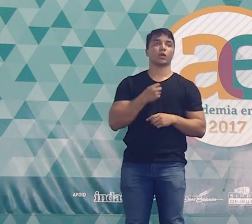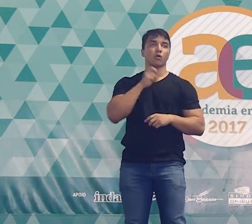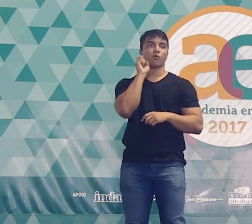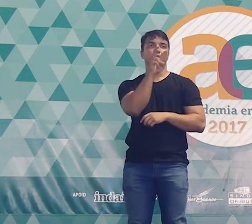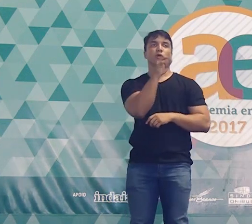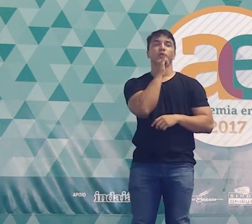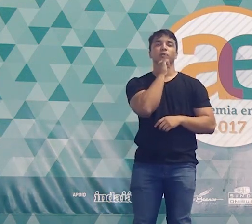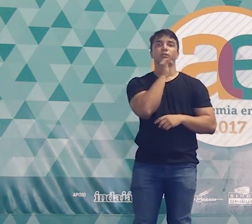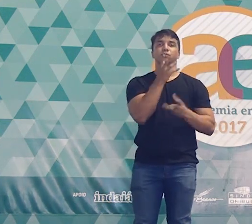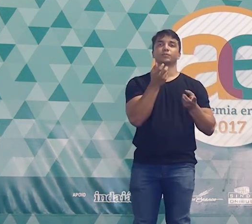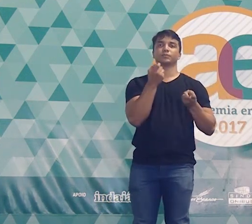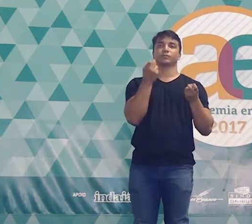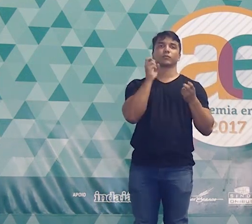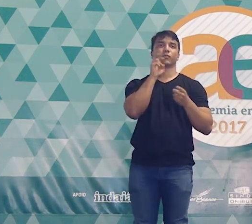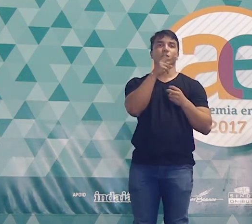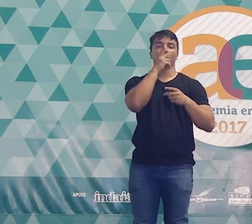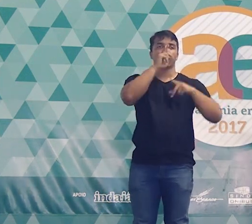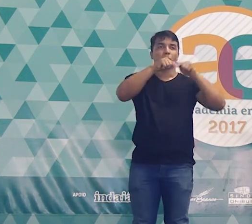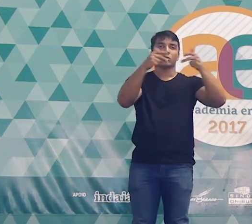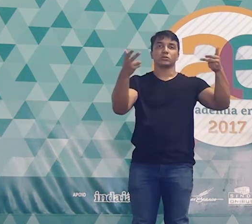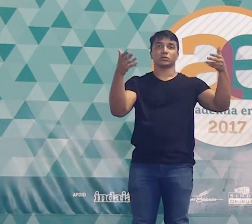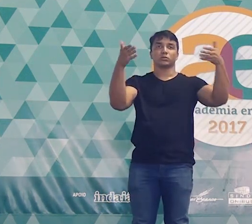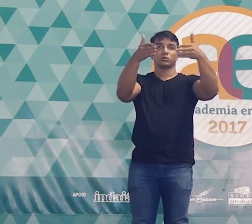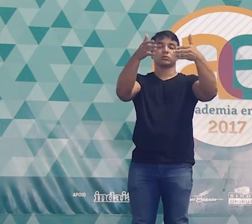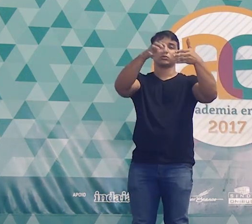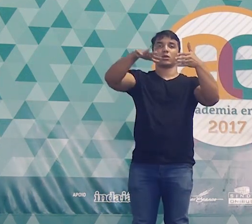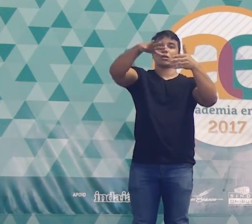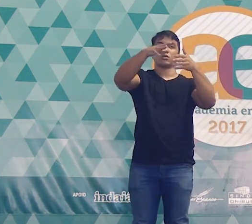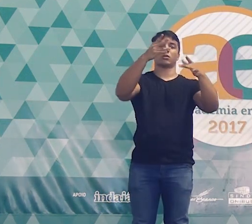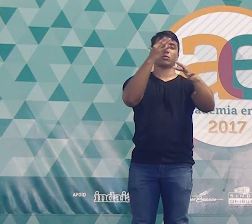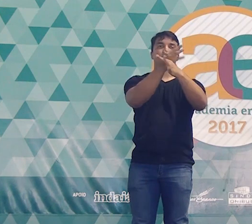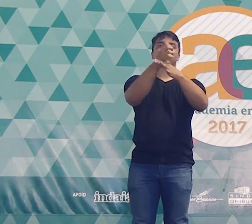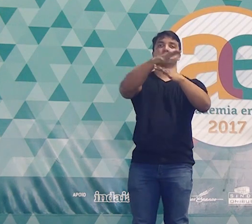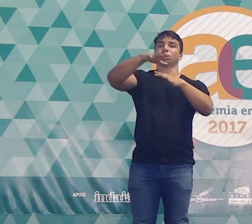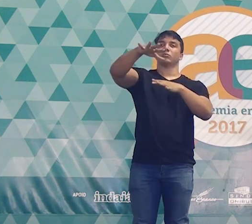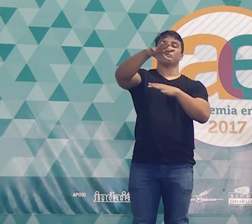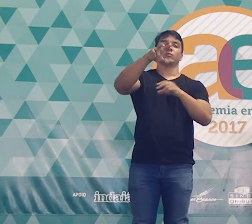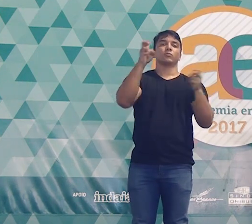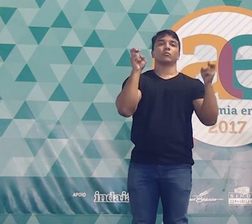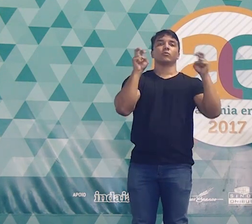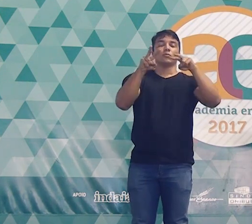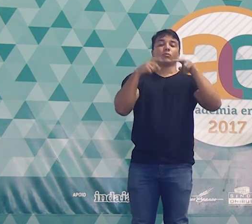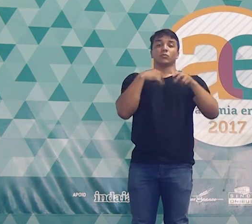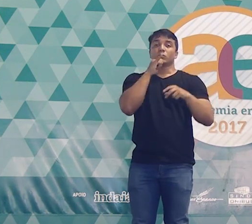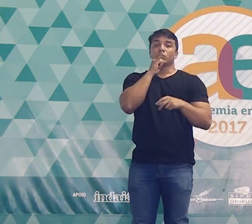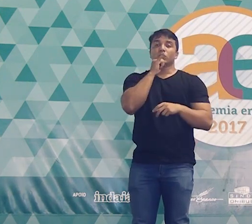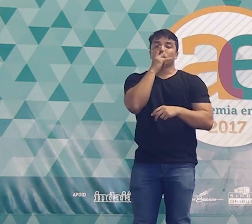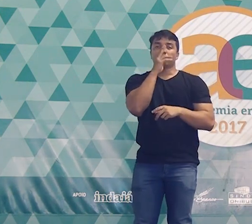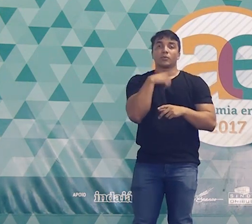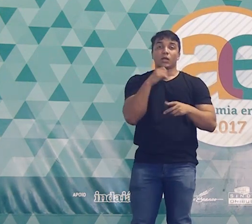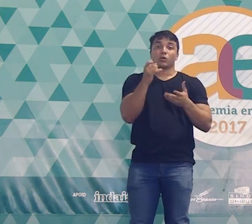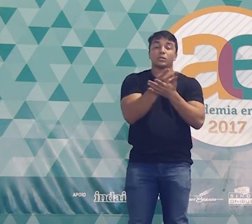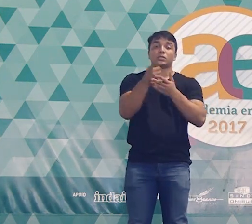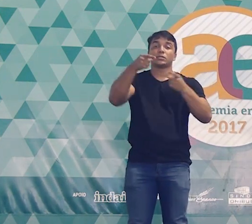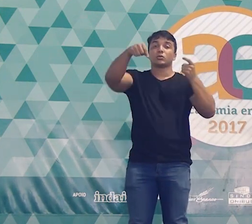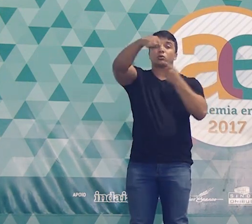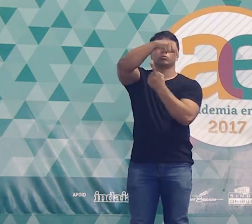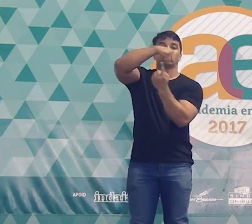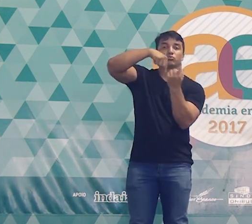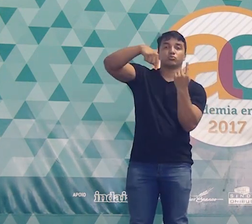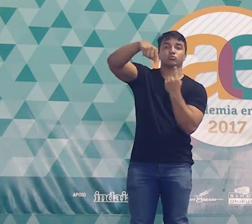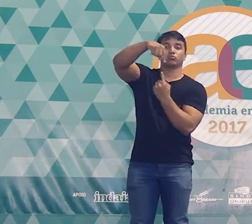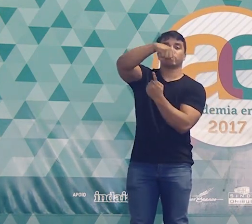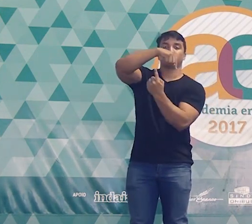aqui o elemento central, vocês aqui estão no palco aqui de maneira geral. Se houvesse uma ciclose aqui, as